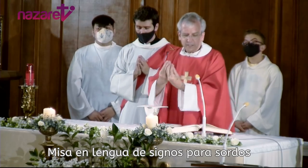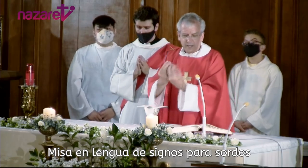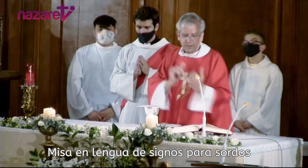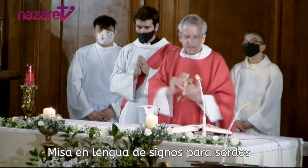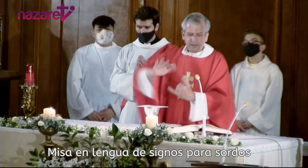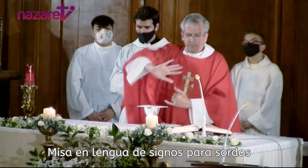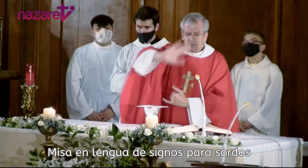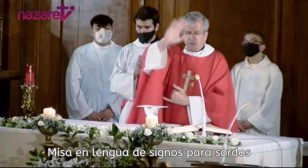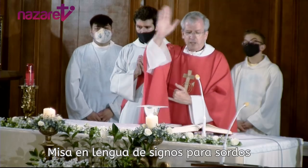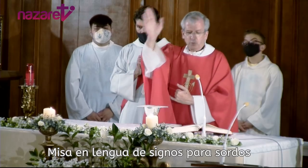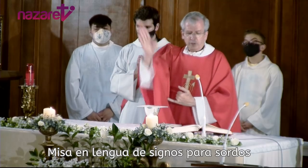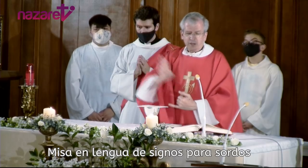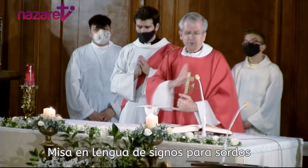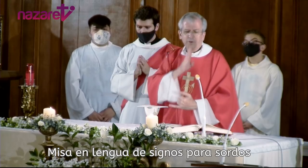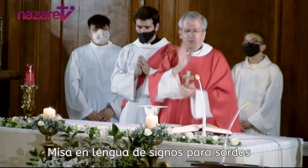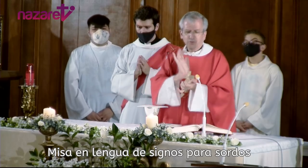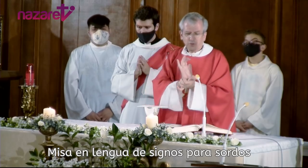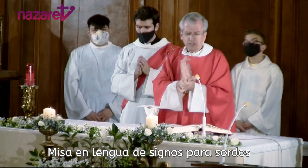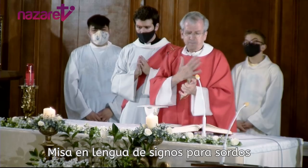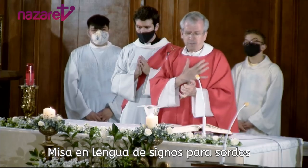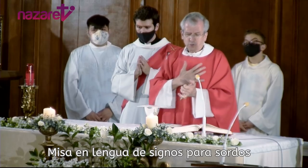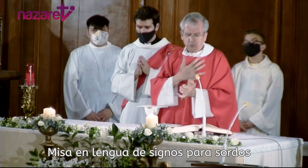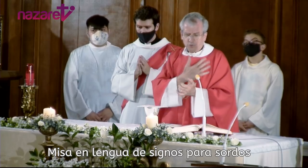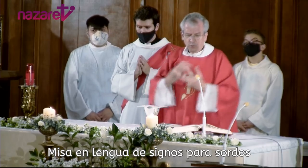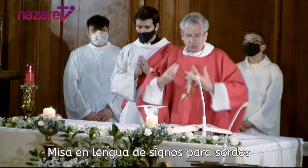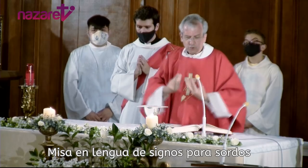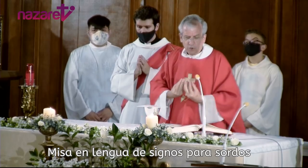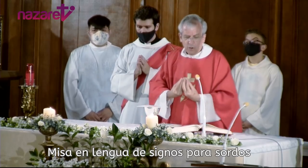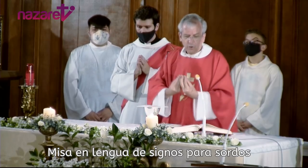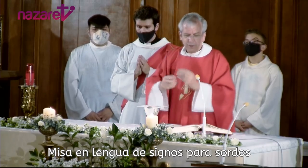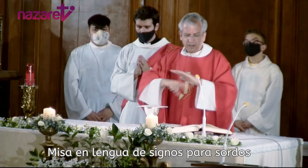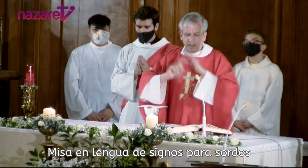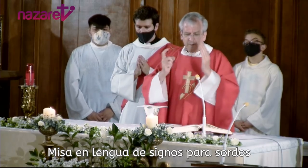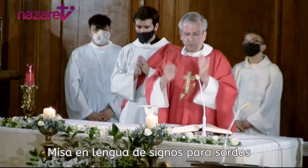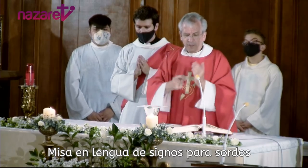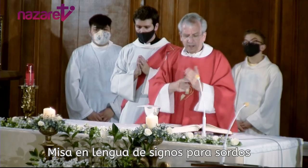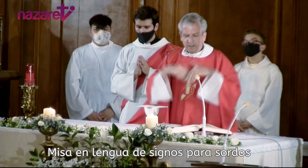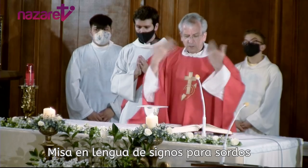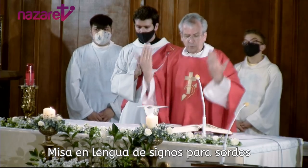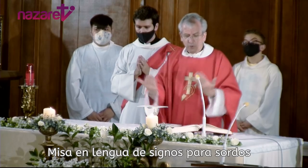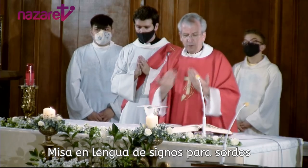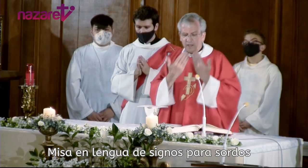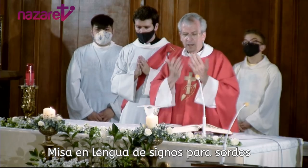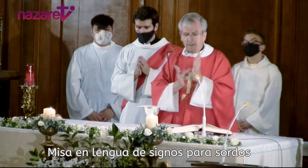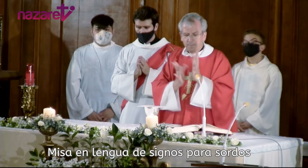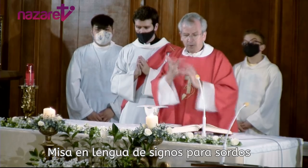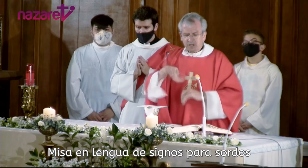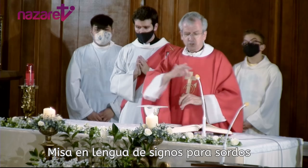amistad, recíbelos en tu reino, donde esperamos todos juntos gozar de la plenitud eterna de tu gloria, por Cristo